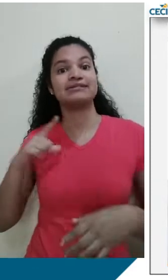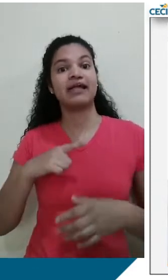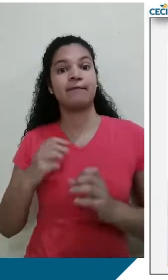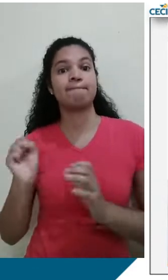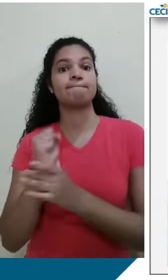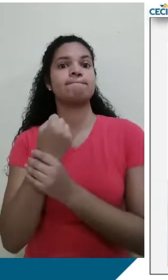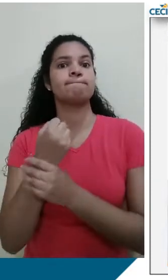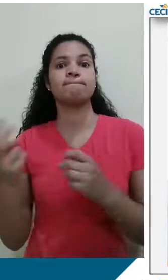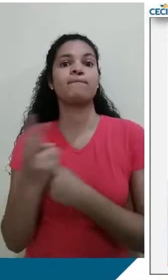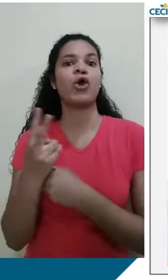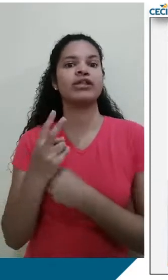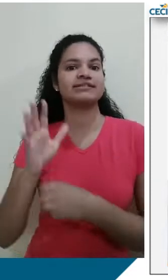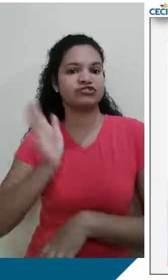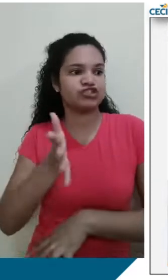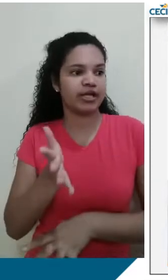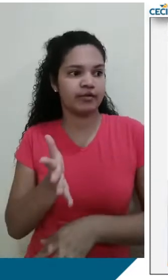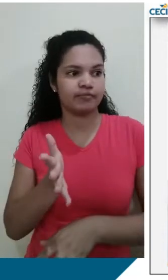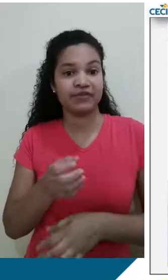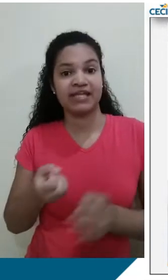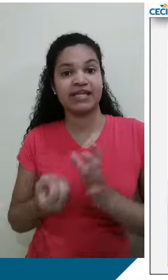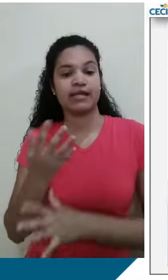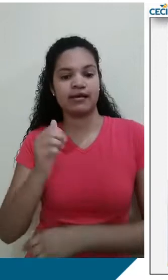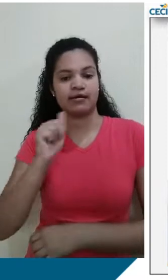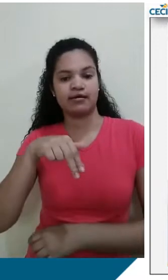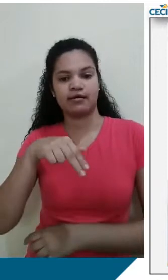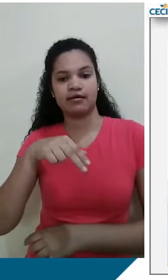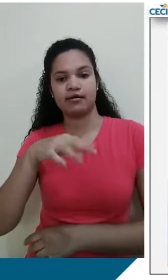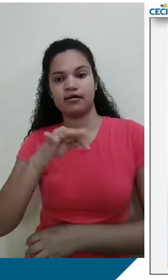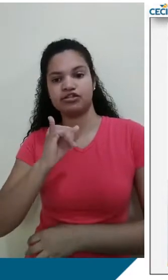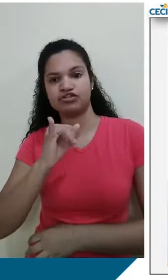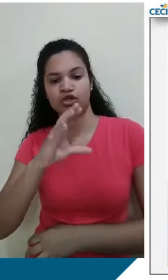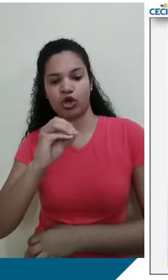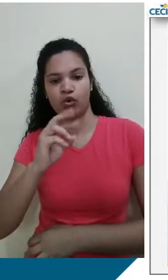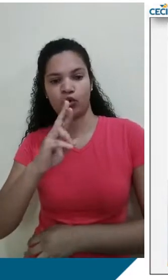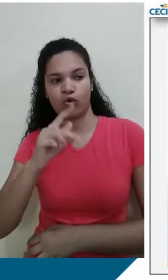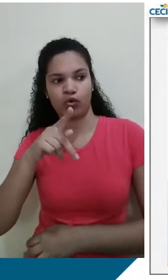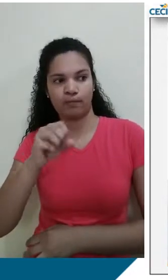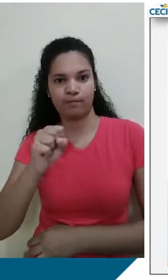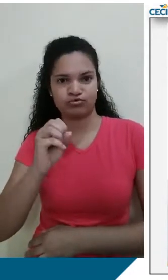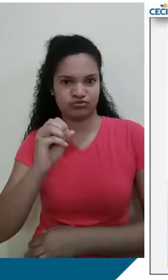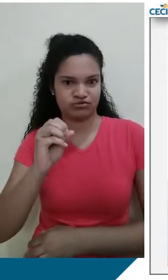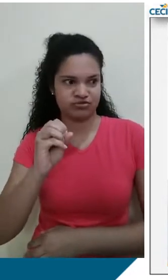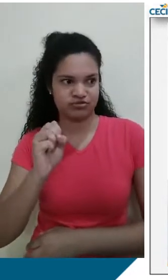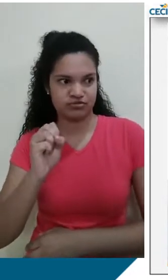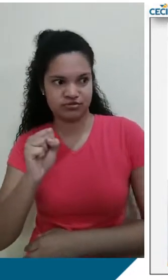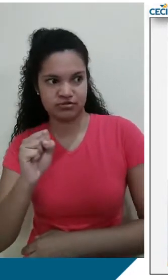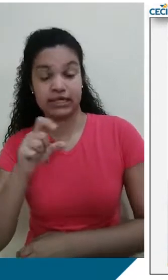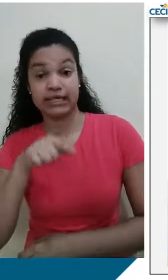com o vírus, são produzidos anticorpos contra aquele vírus. Esses anticorpos têm uma